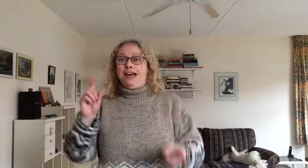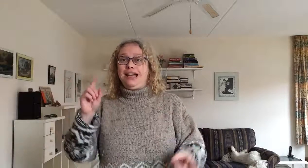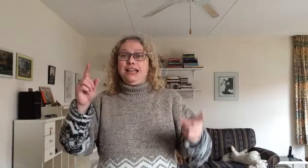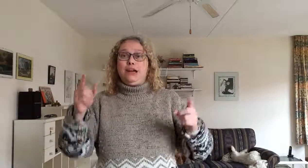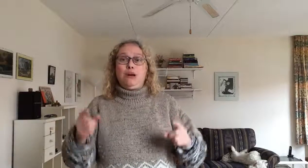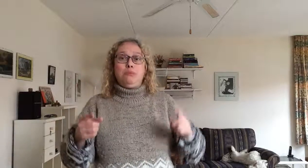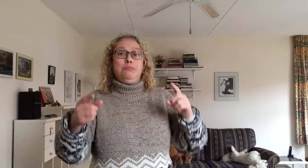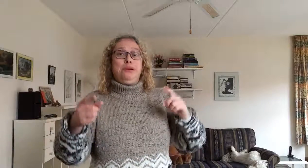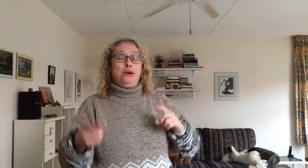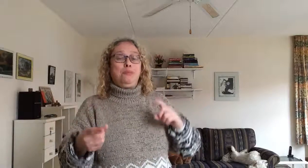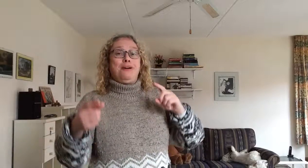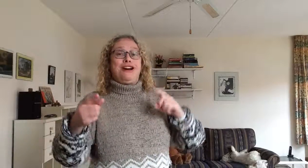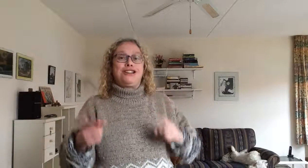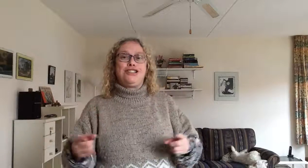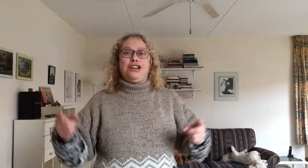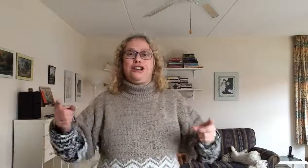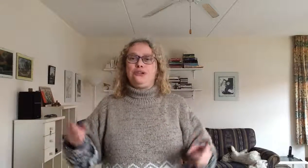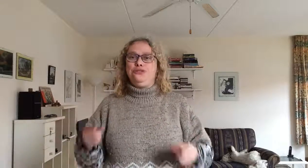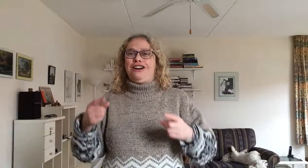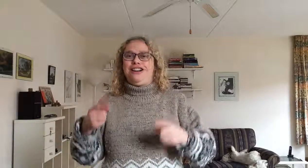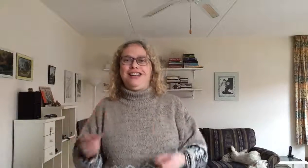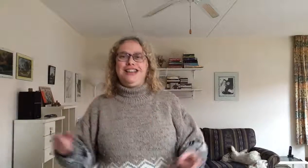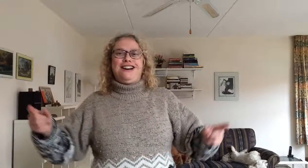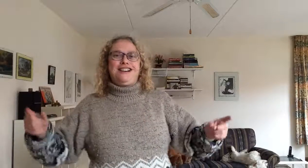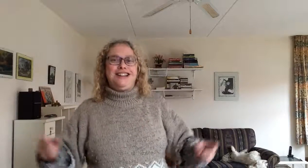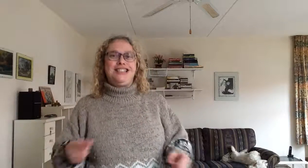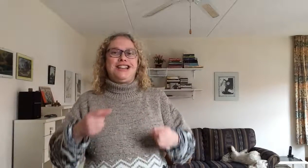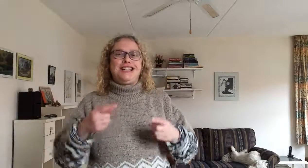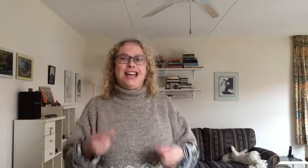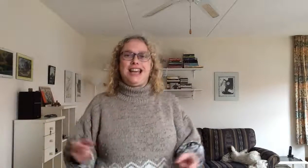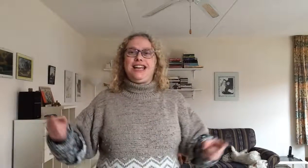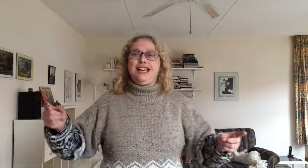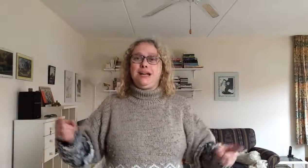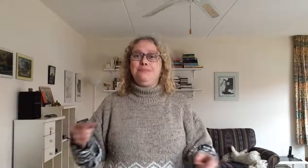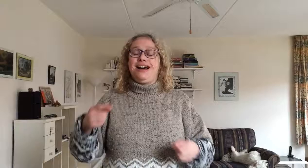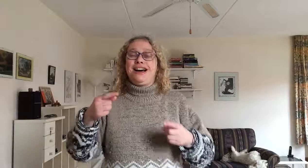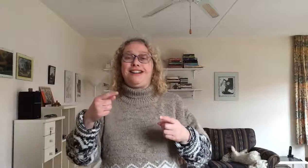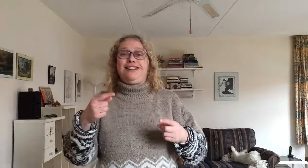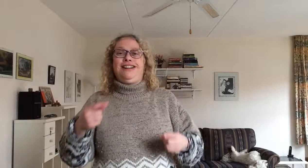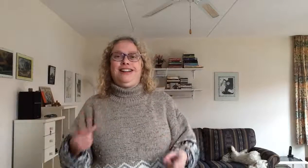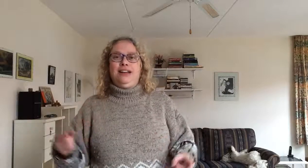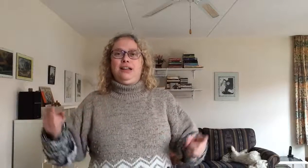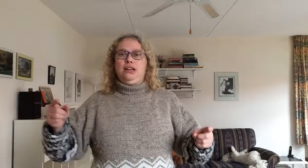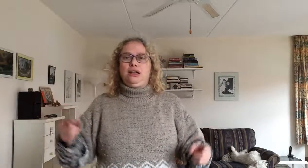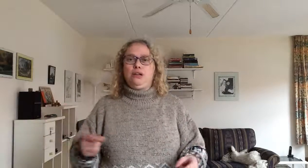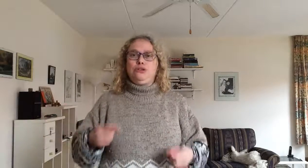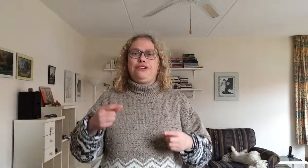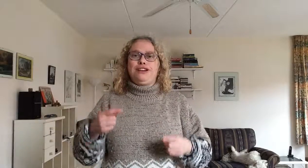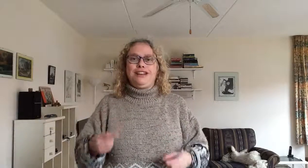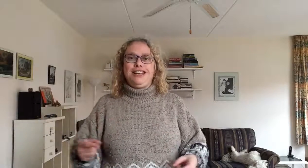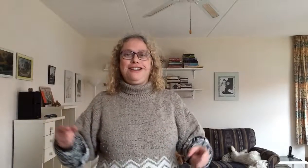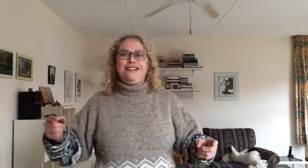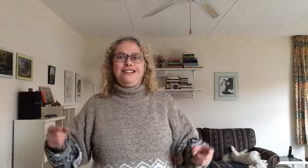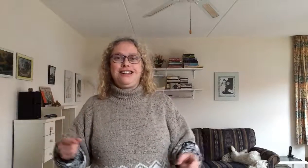Bij Omroep Max, Jeroen van Inkel is het helemaal. Jeroen van Inkel is